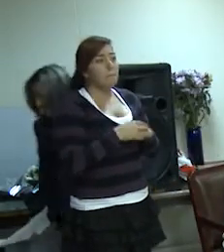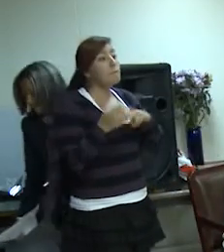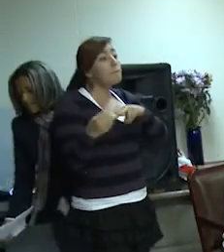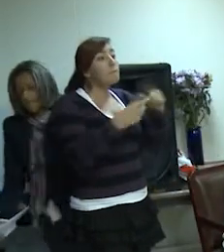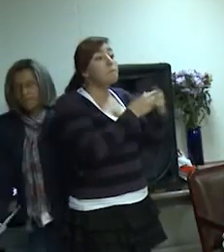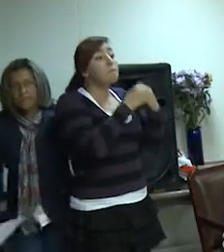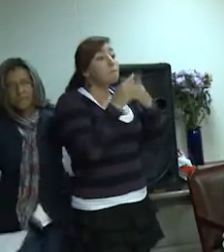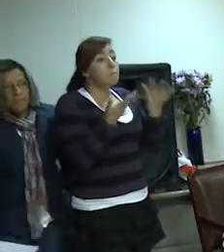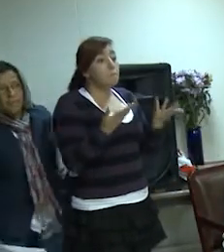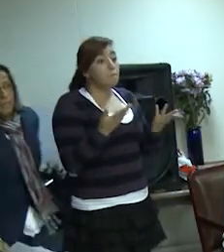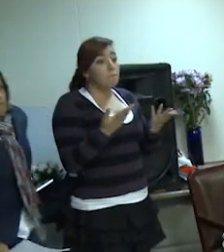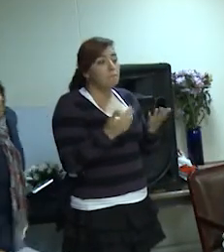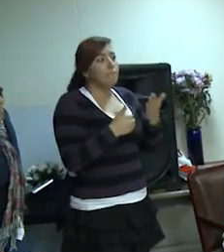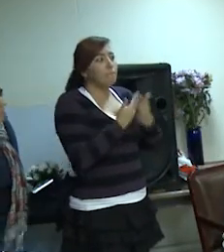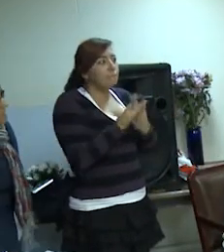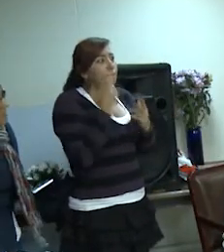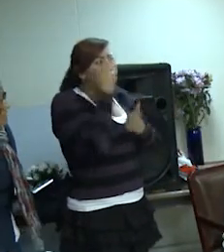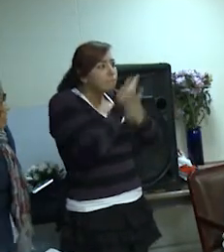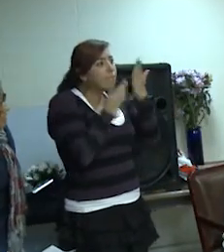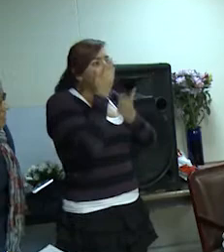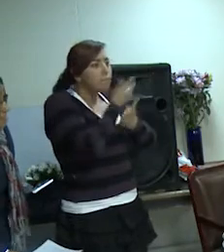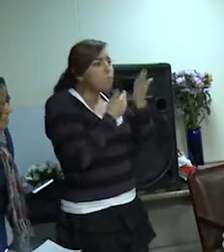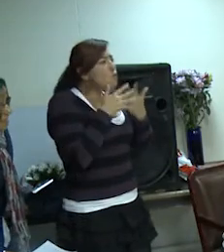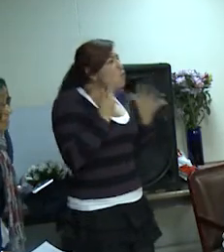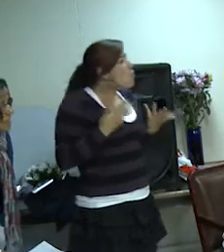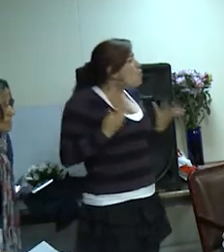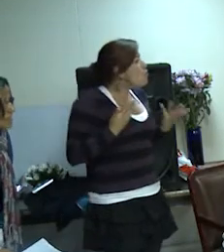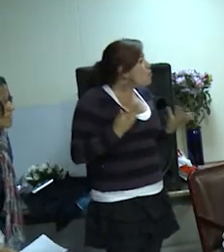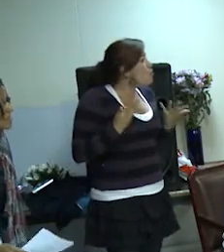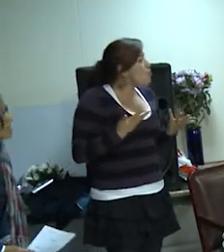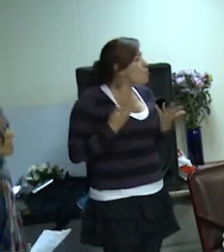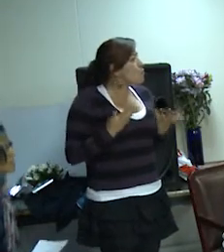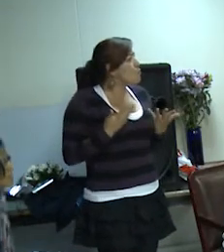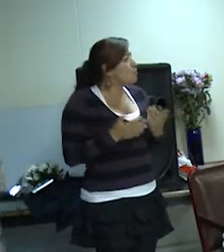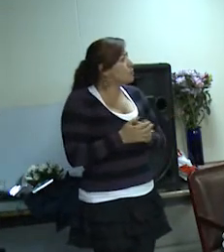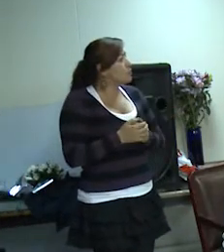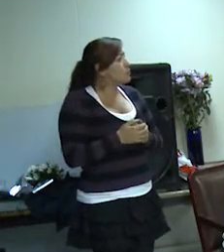especial, por ejemplo, empezar a revisar eso. ¿Cómo lo hacemos?